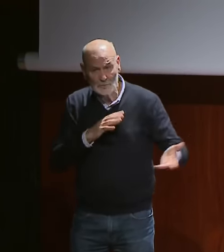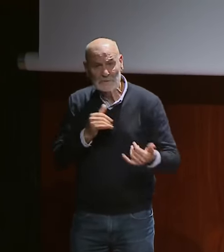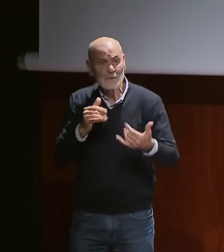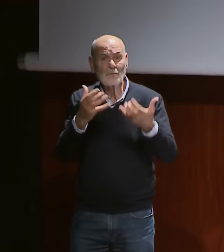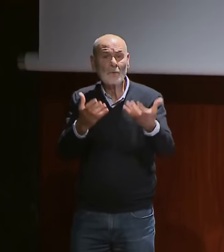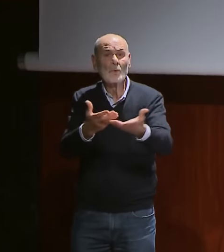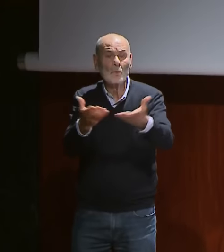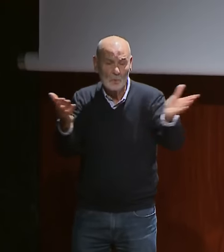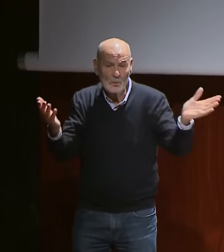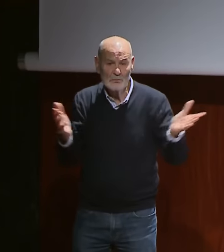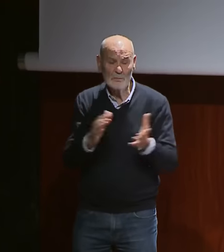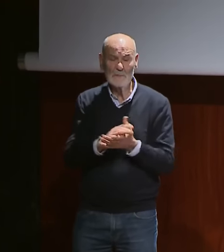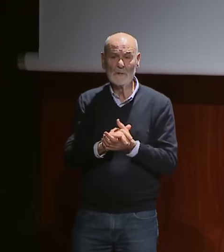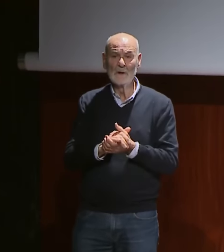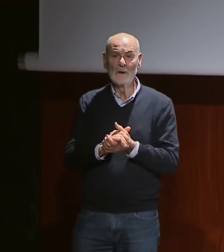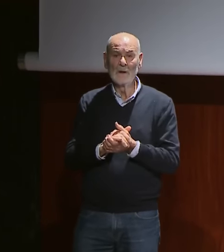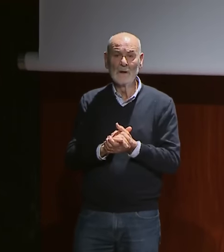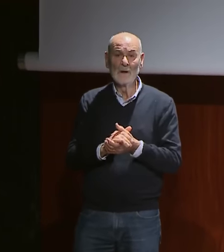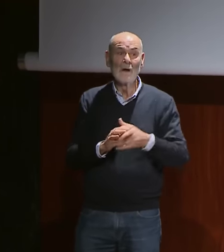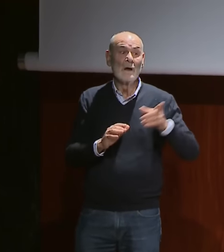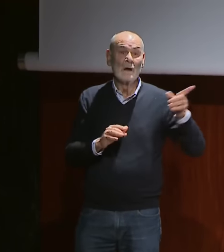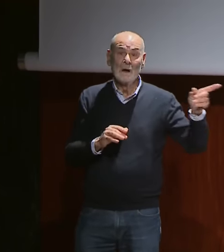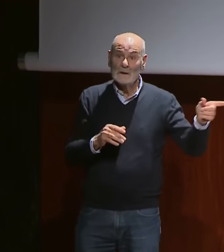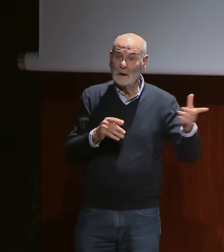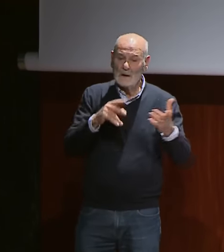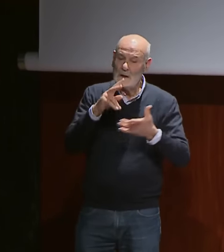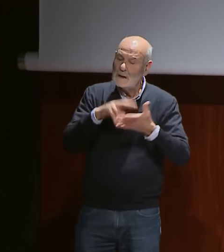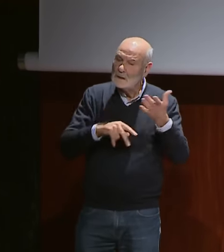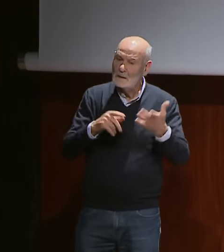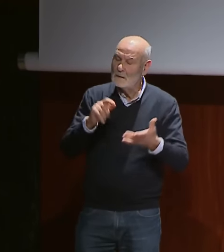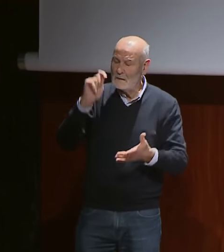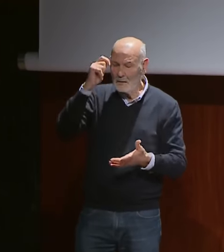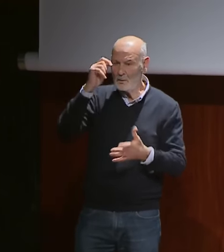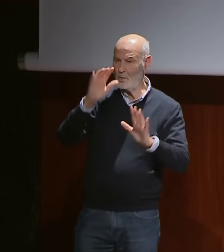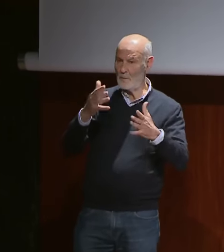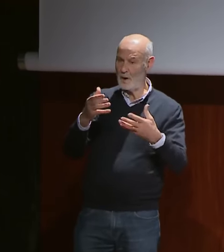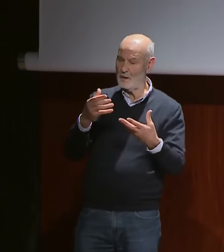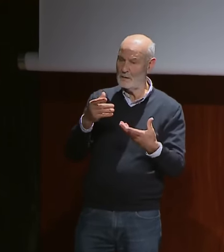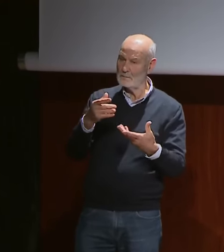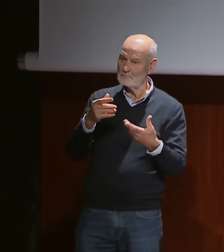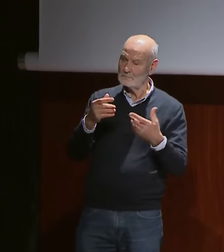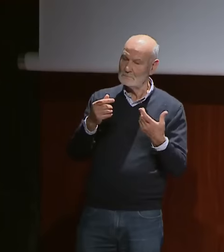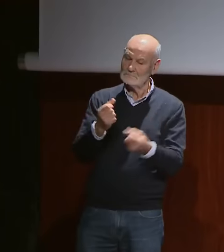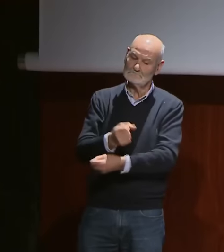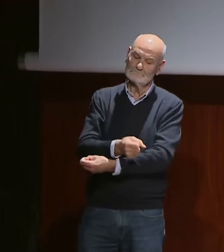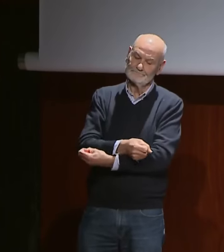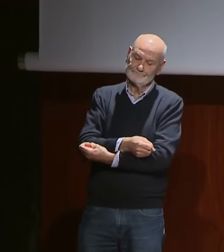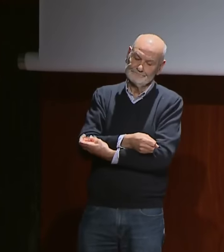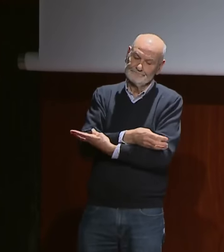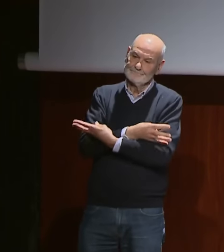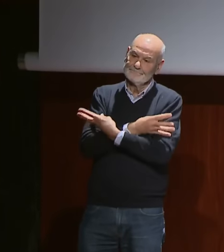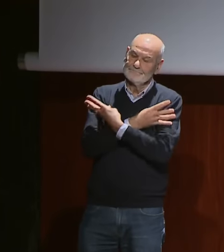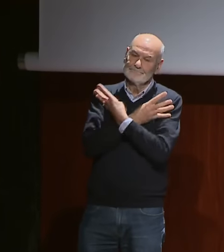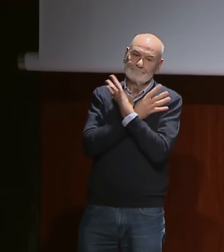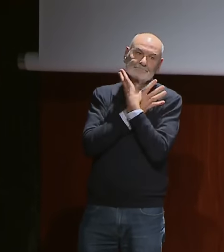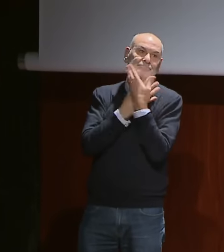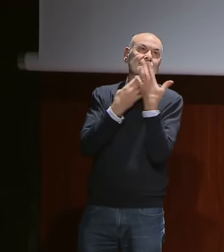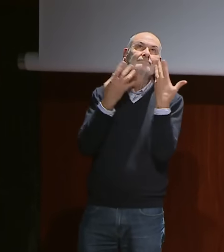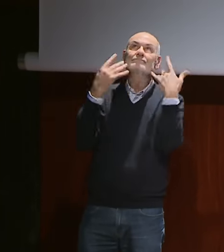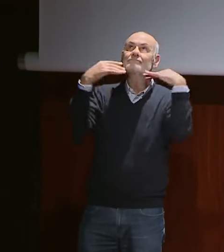Voilà, ce que je raconte dans mon livre, si vous ne l'avez pas encore lu, j'en ai quelques exemplaires avec moi. Ça a été